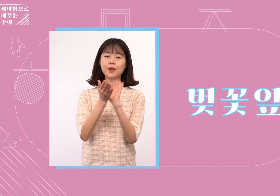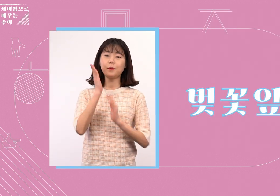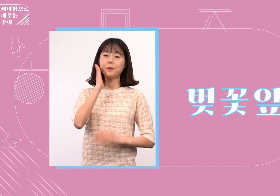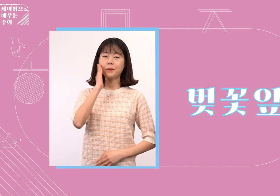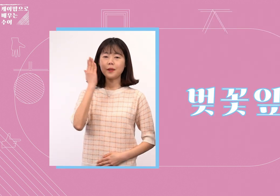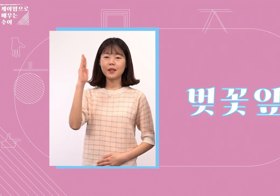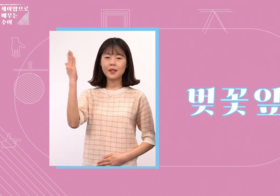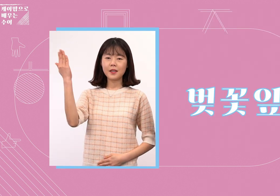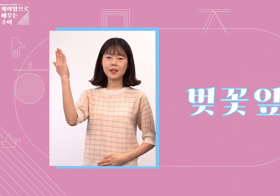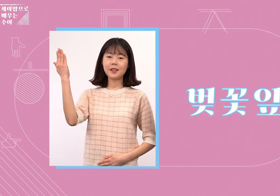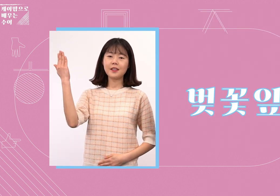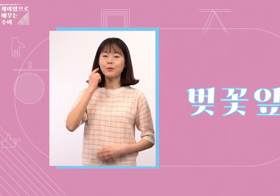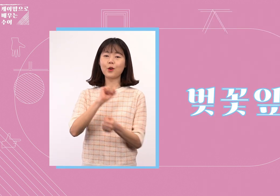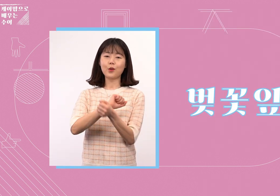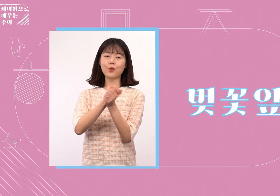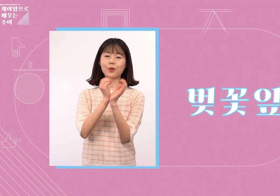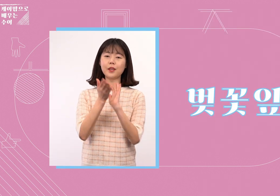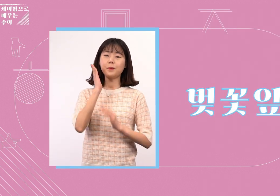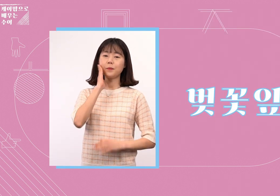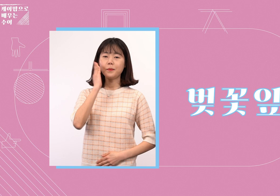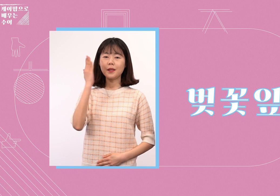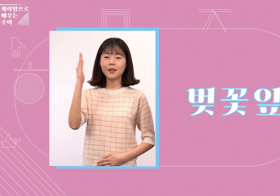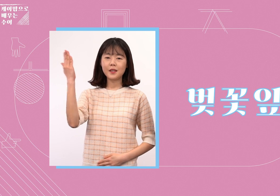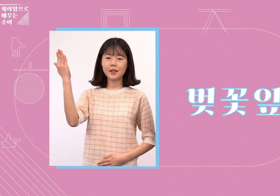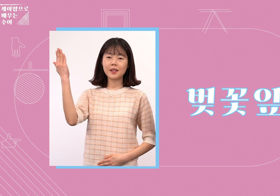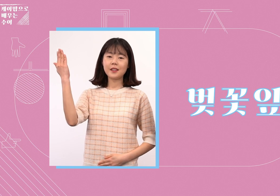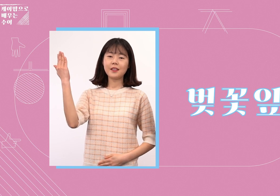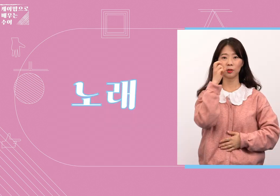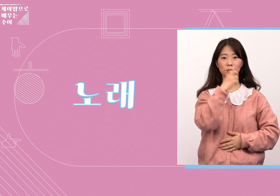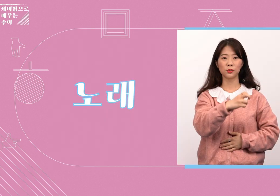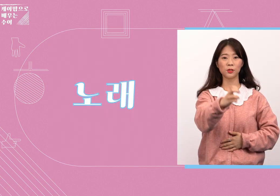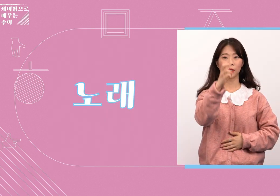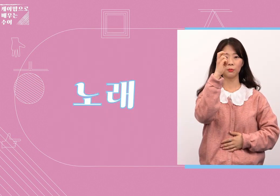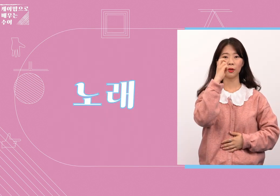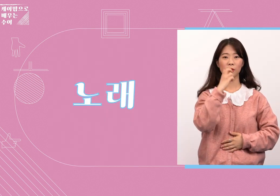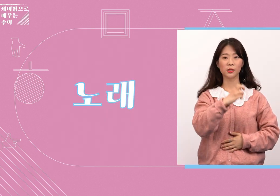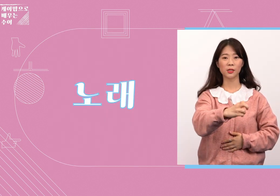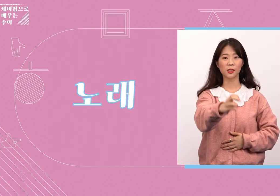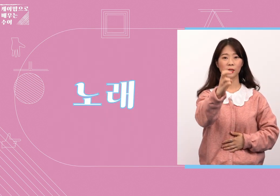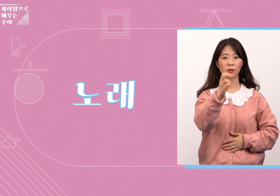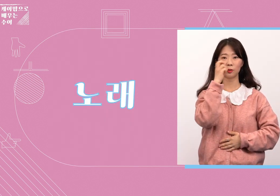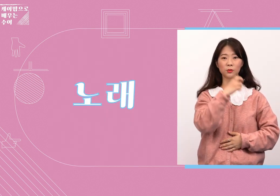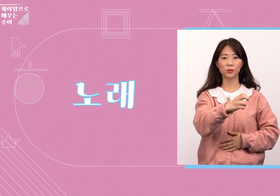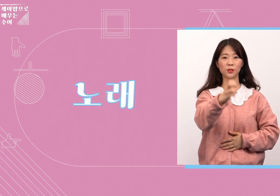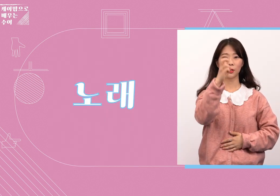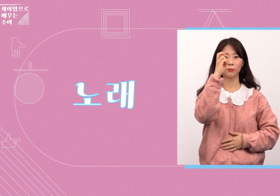으 본 바람이나 m 으